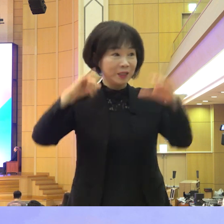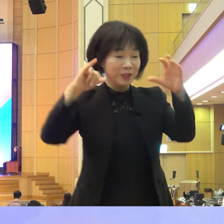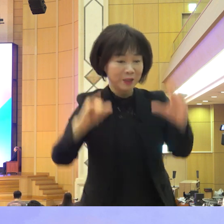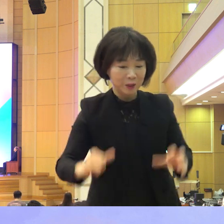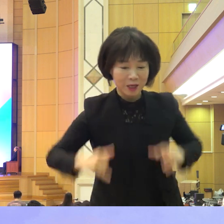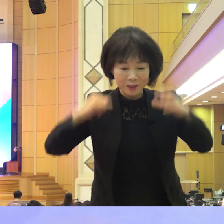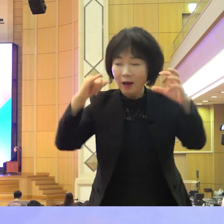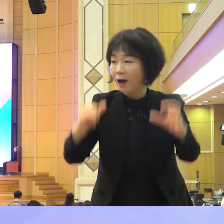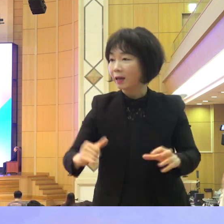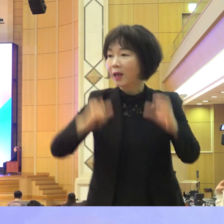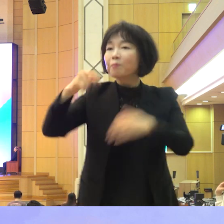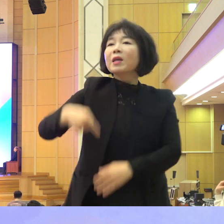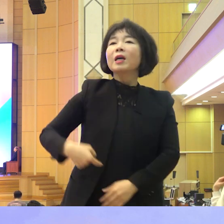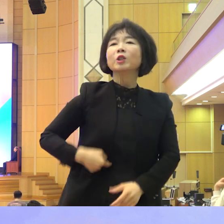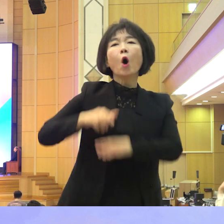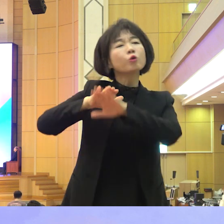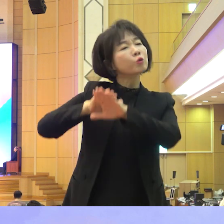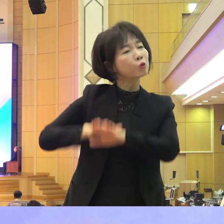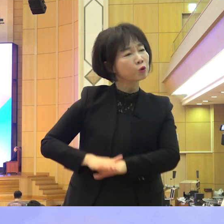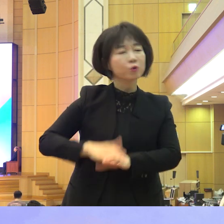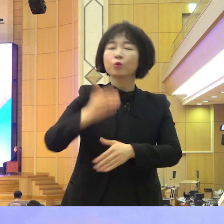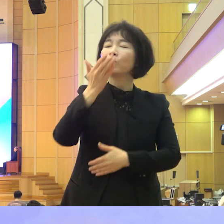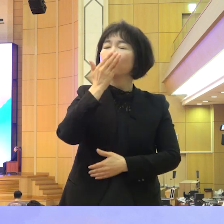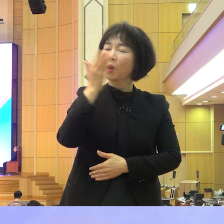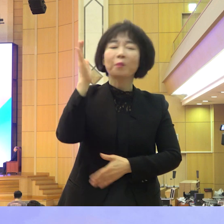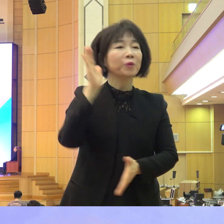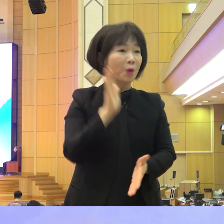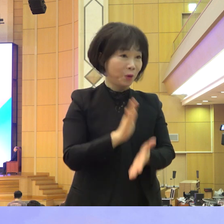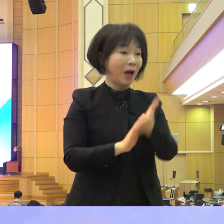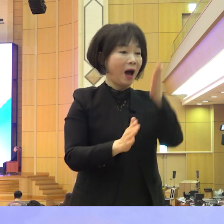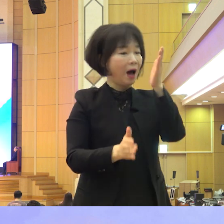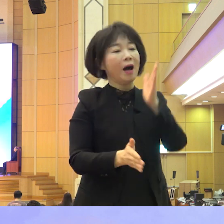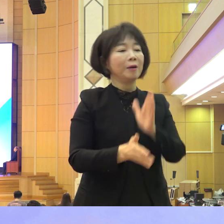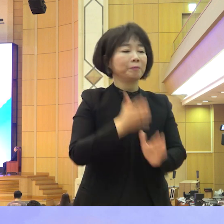나는 이 세상에 저 천국에서